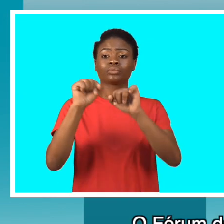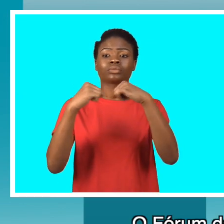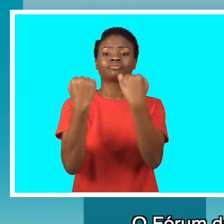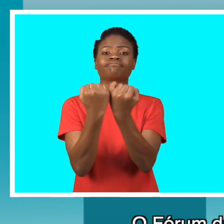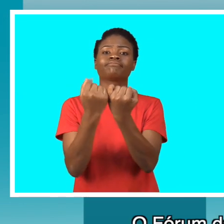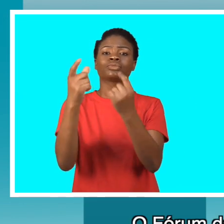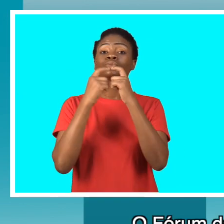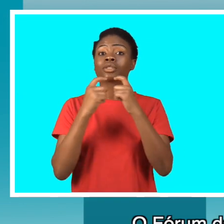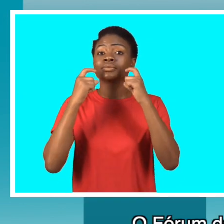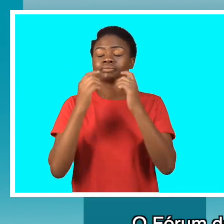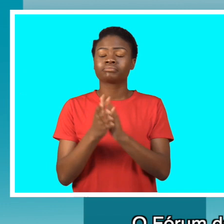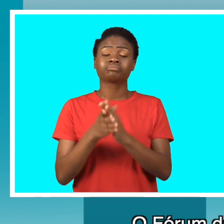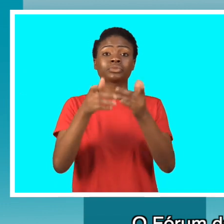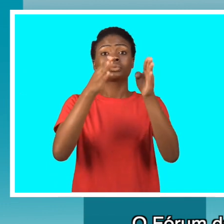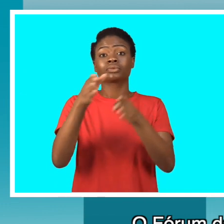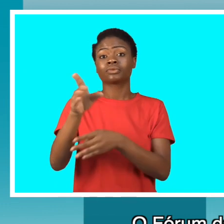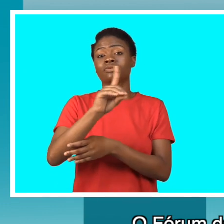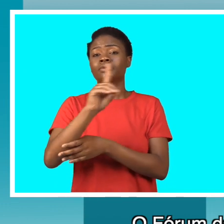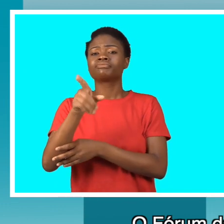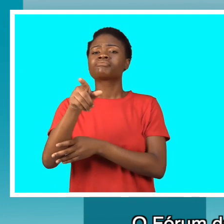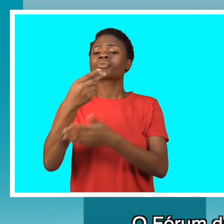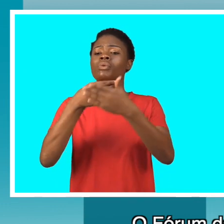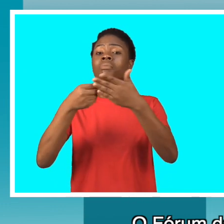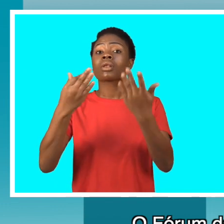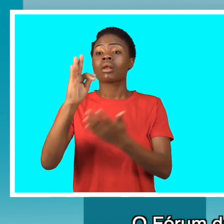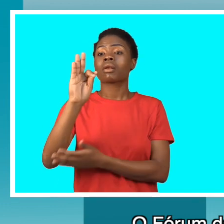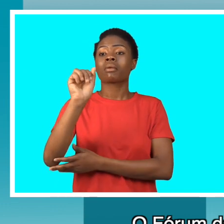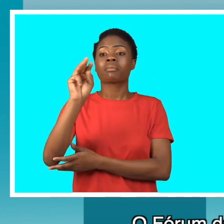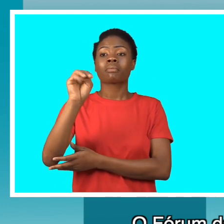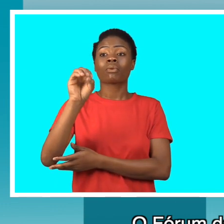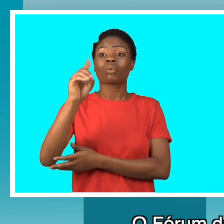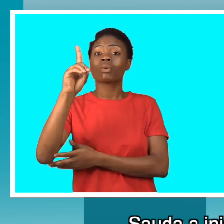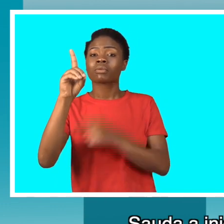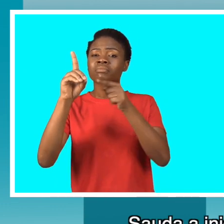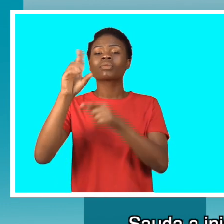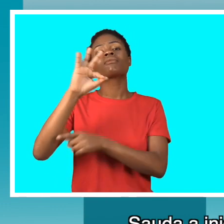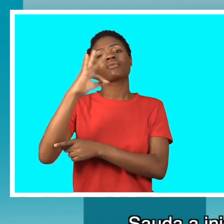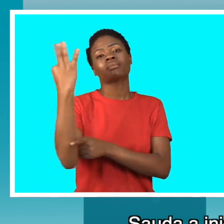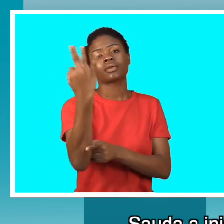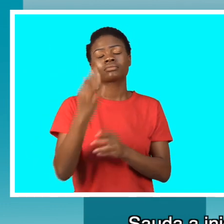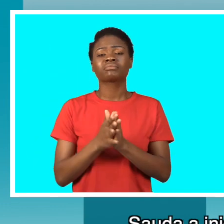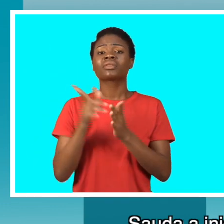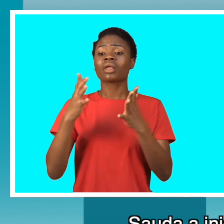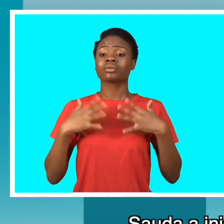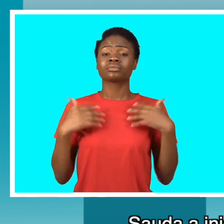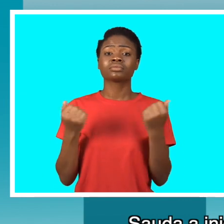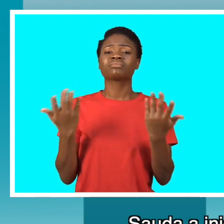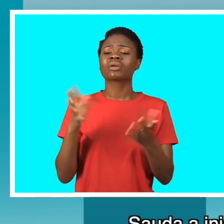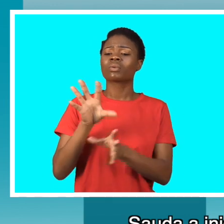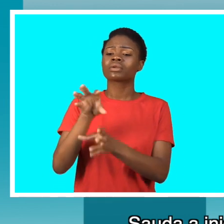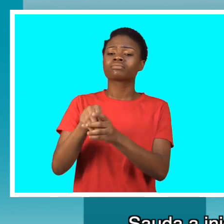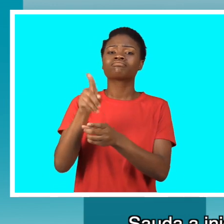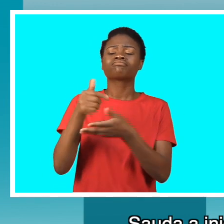Associações Moçambicanas de Pessoas com Deficiência, FAMOD, Saúde à Iniciativa e